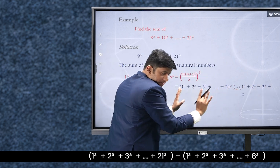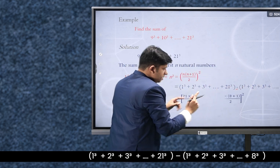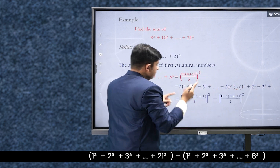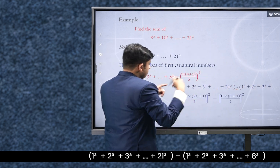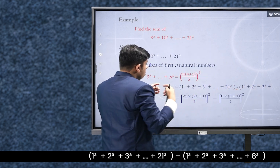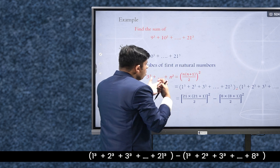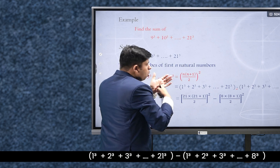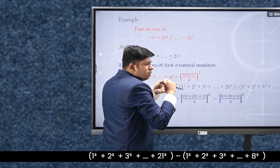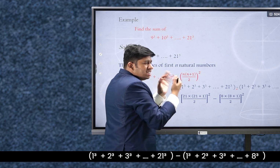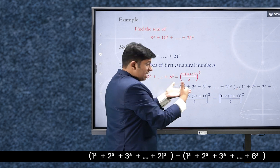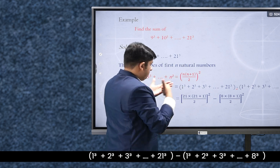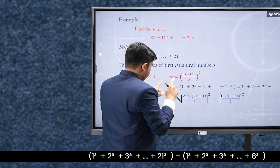ప్లస్ 8 క్యూబ్.